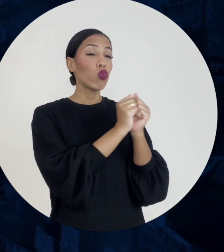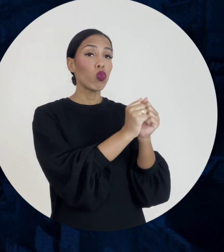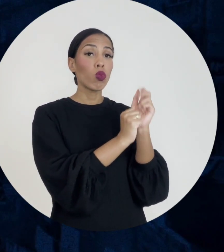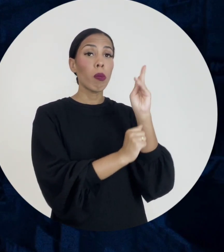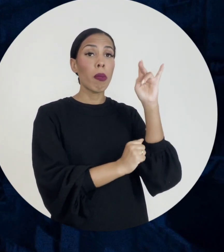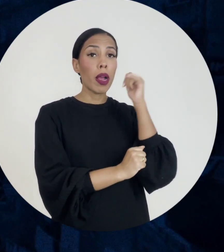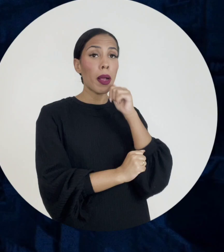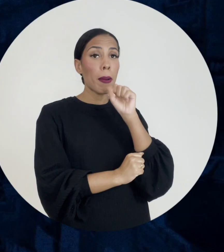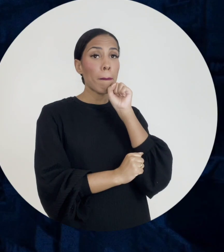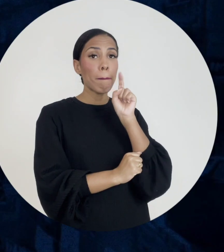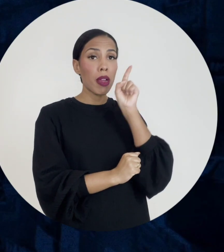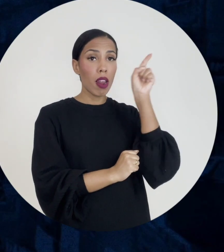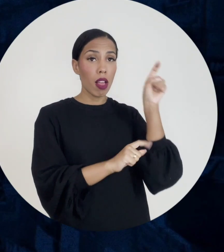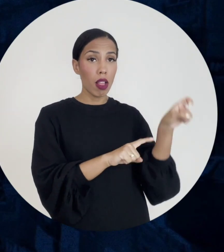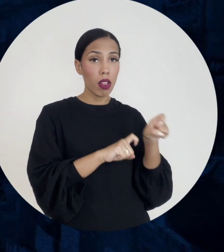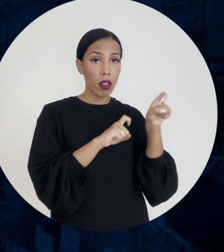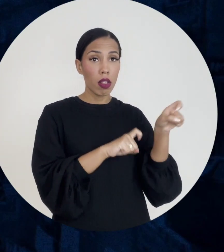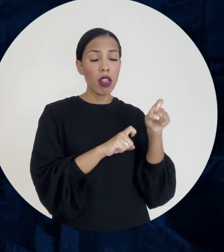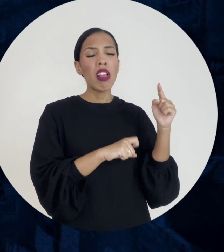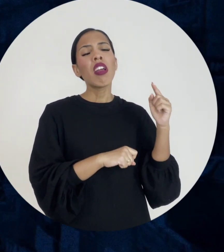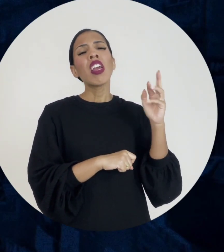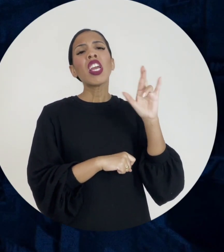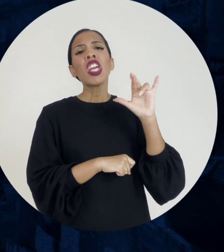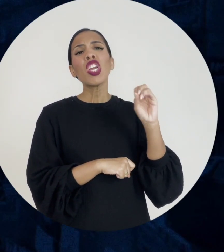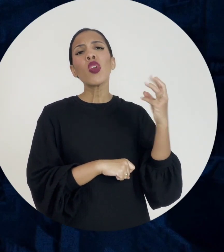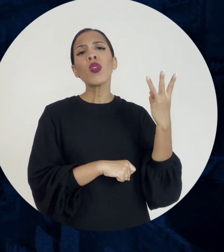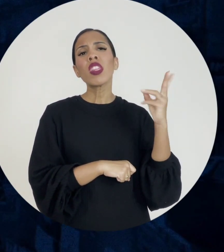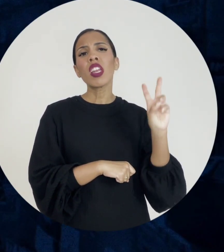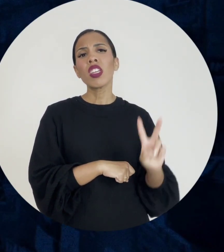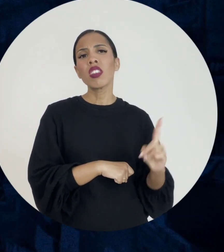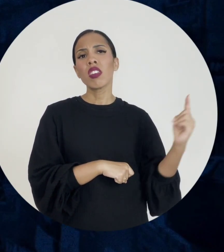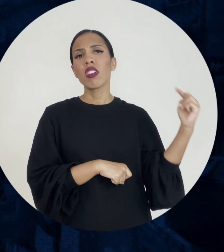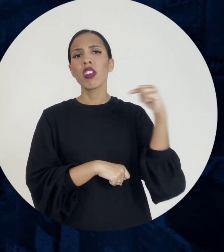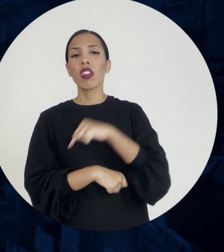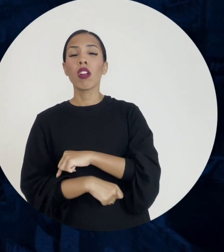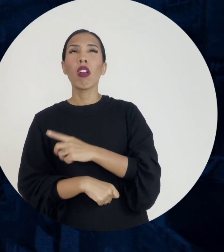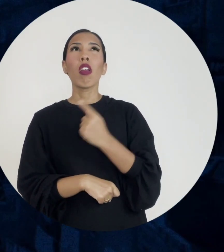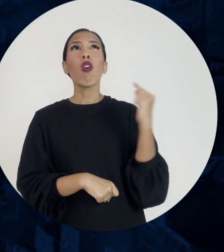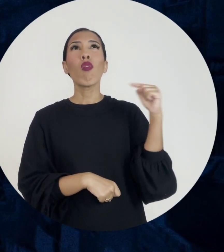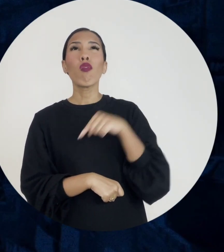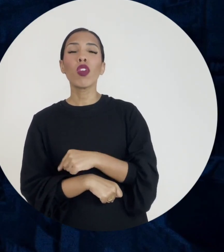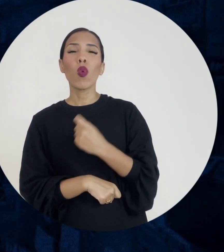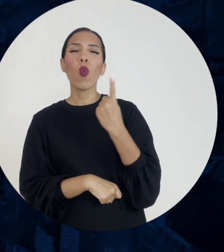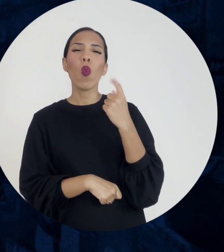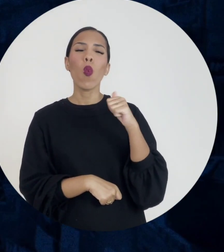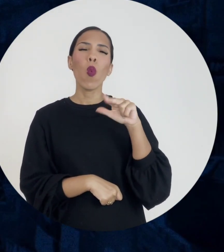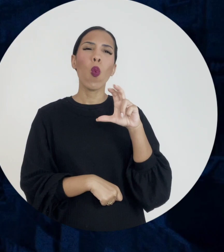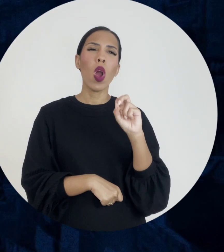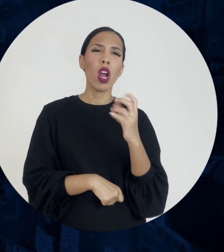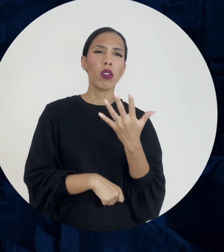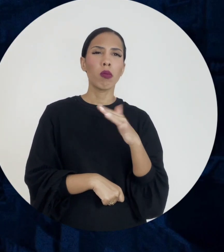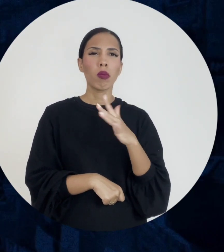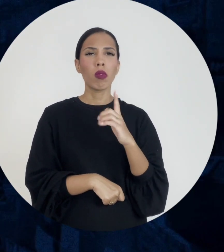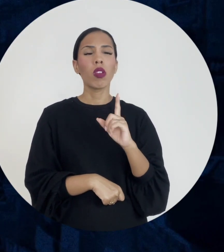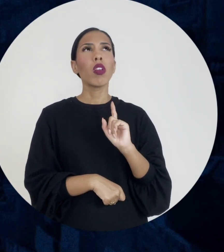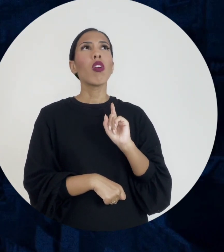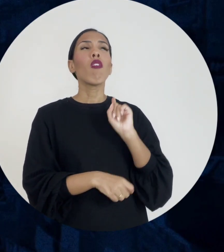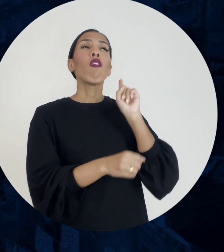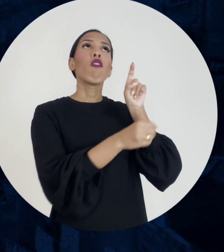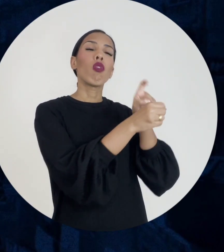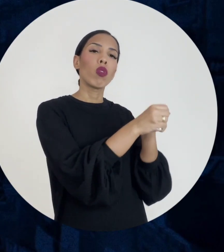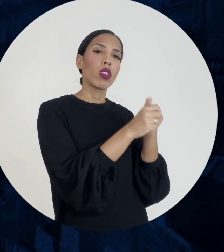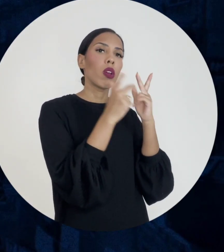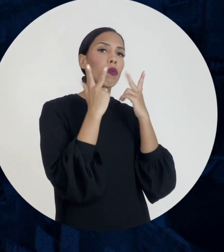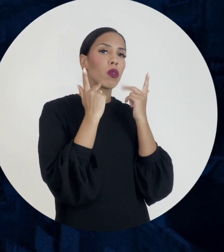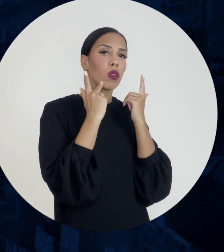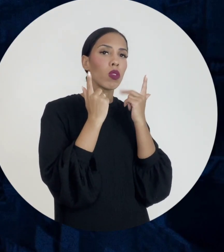na verdade, para o Rio, eu já vim umas 3 vezes. Eu vim para o Rio a primeira vez, eu tinha 1 ano e pouco. Depois voltamos para o Ceará.